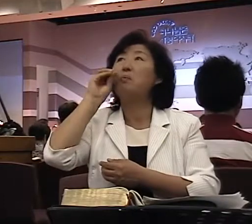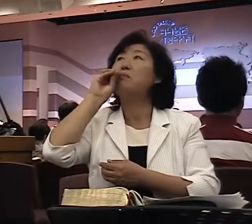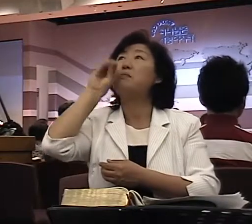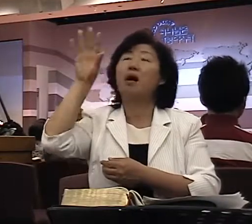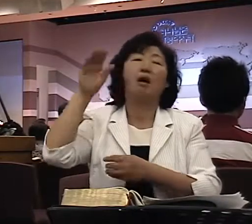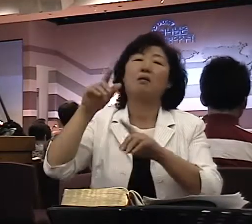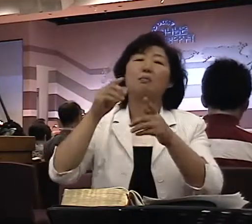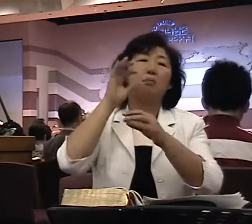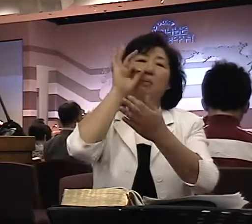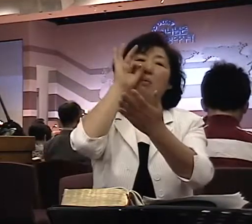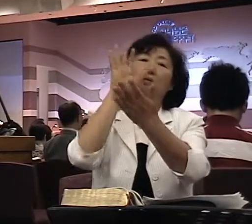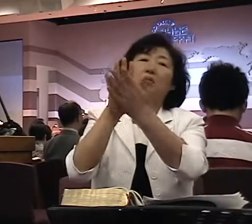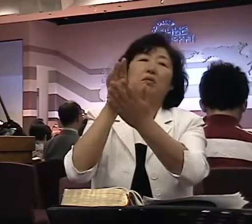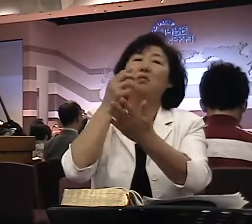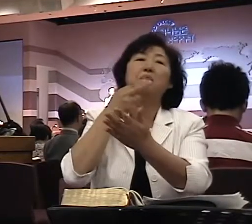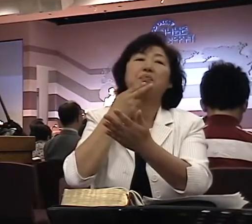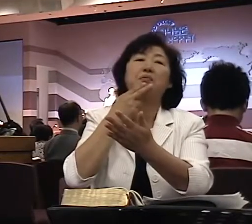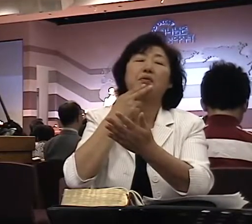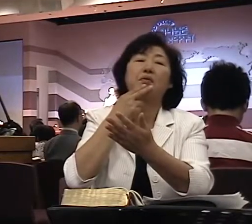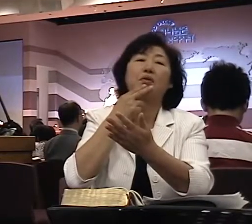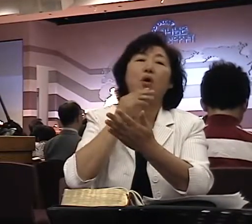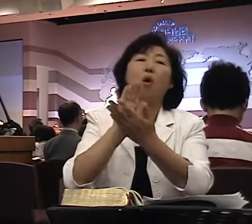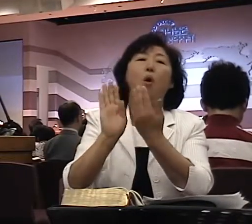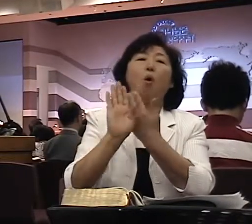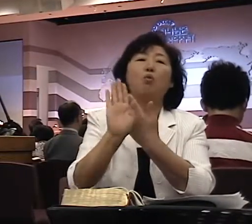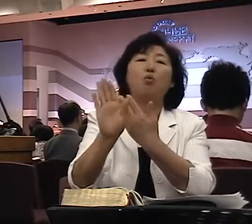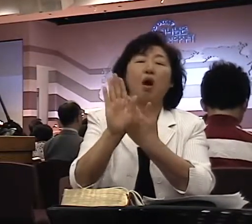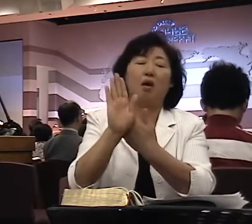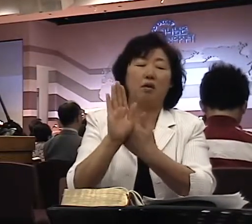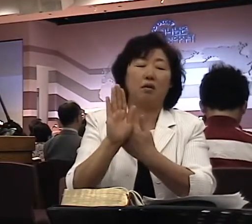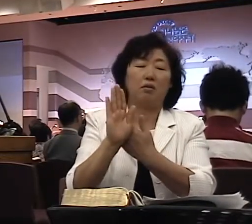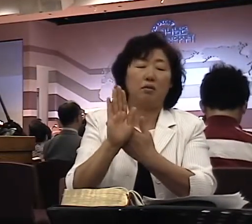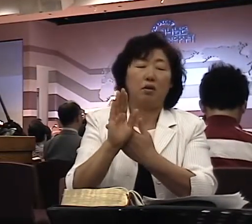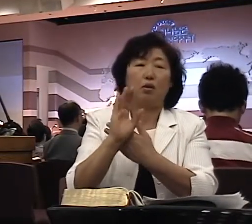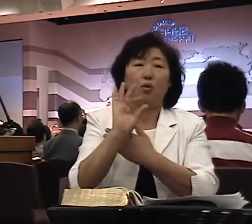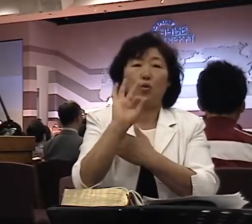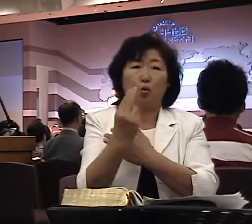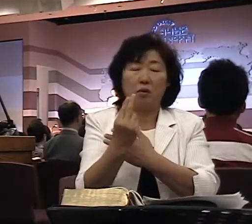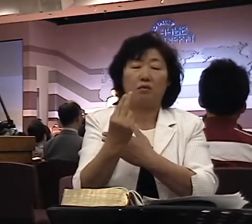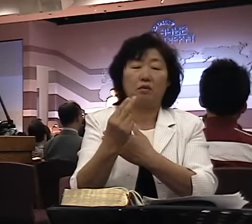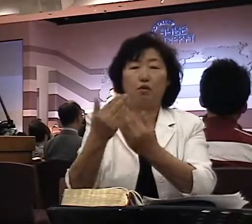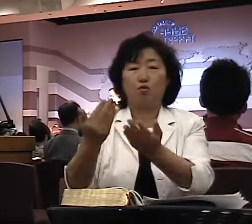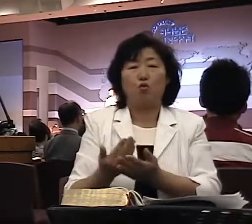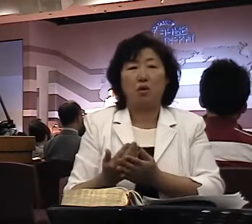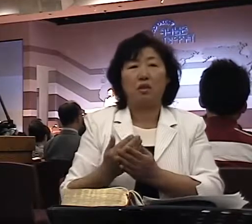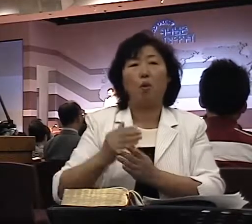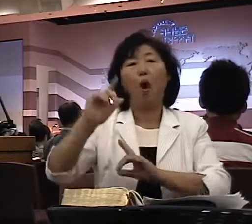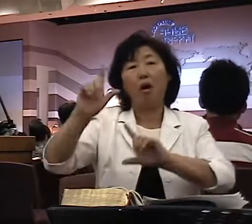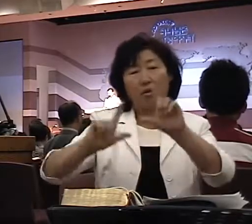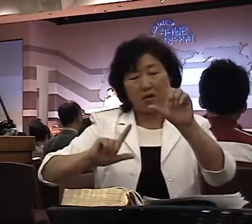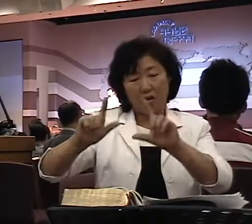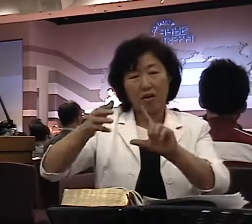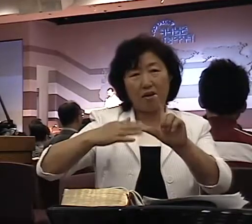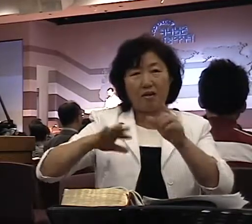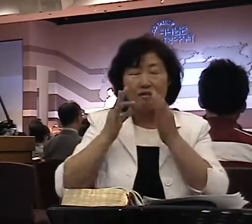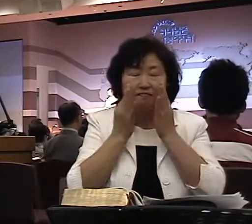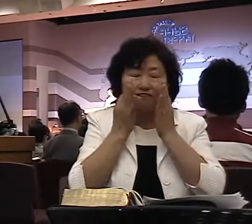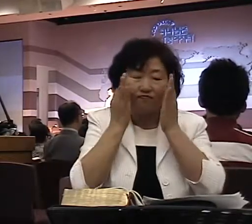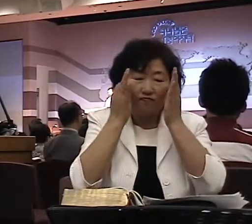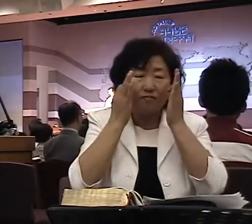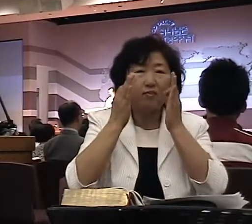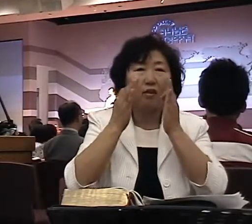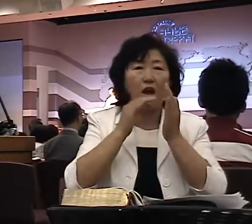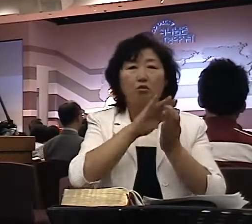없습니다. 그 후에도 요셉은 주어진 환경에 순곡하고 최선을 다하는 모습을 우리는 볼